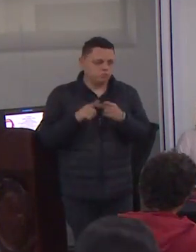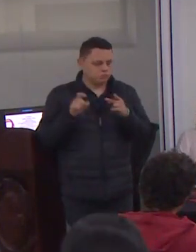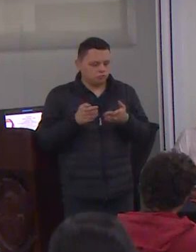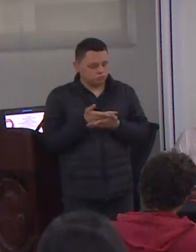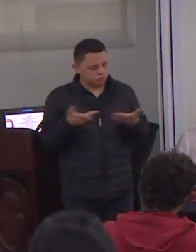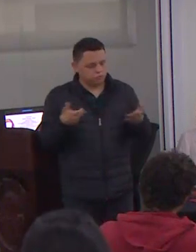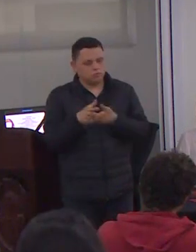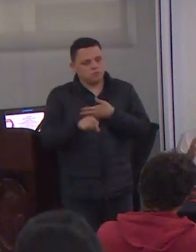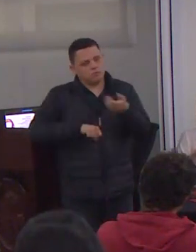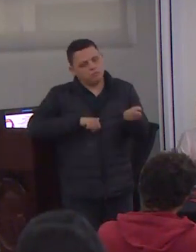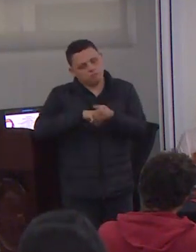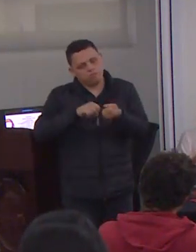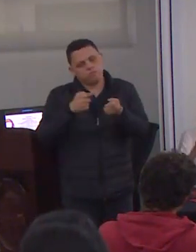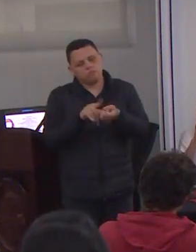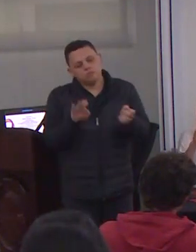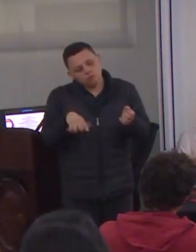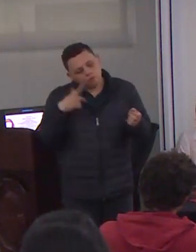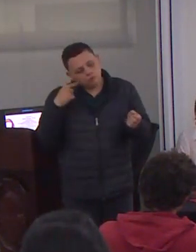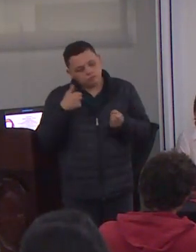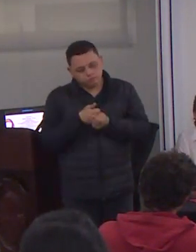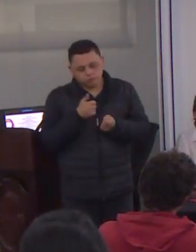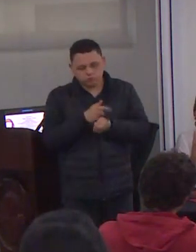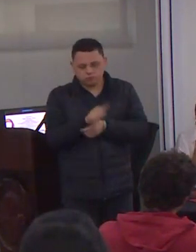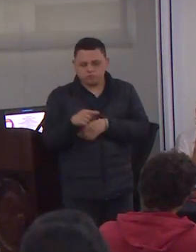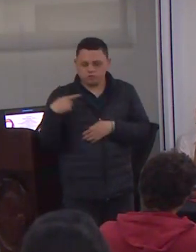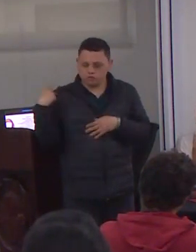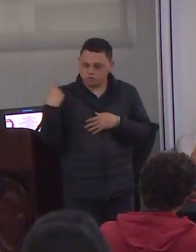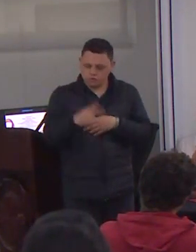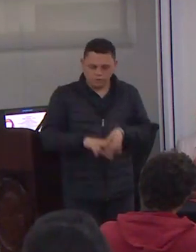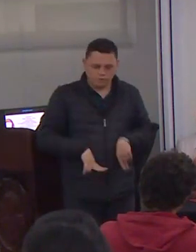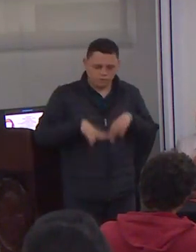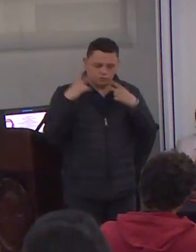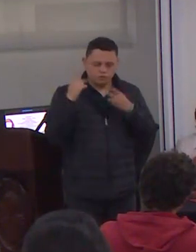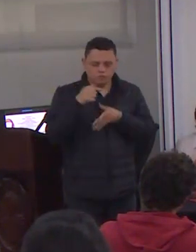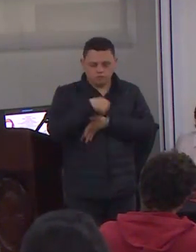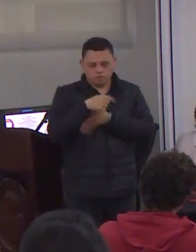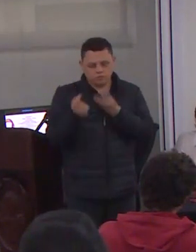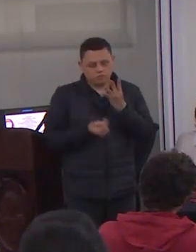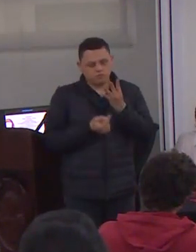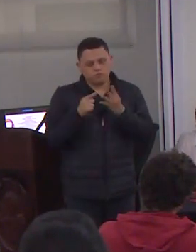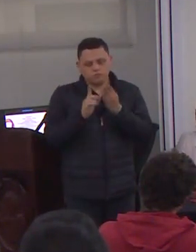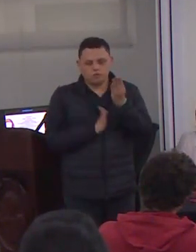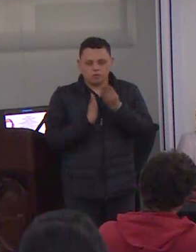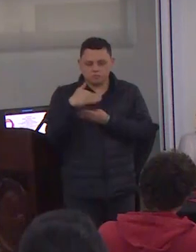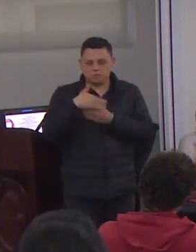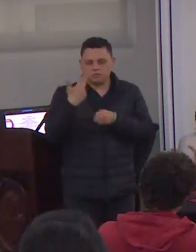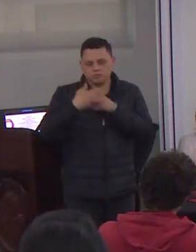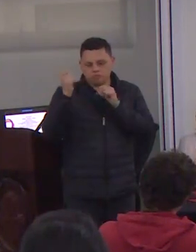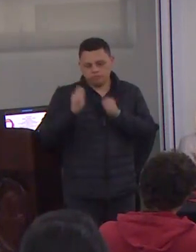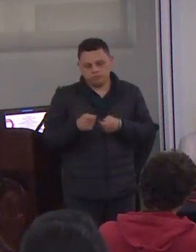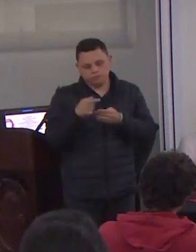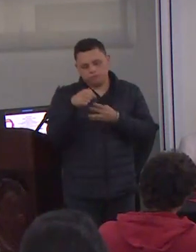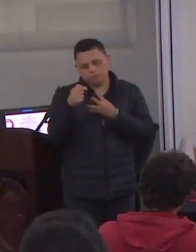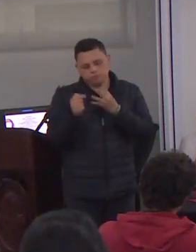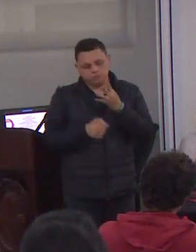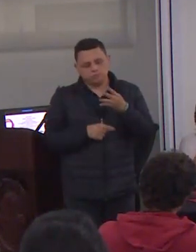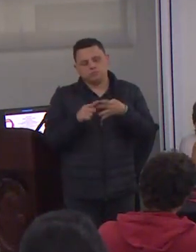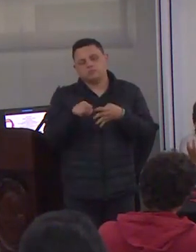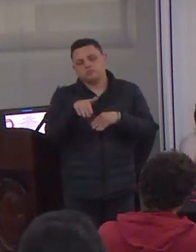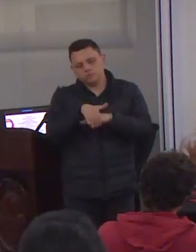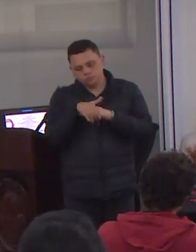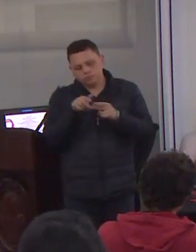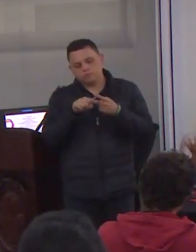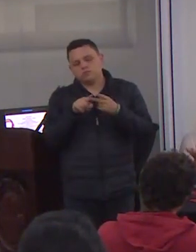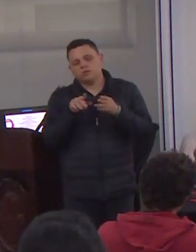necesidades de apoyo digamos y de trayectorias individuales en cuatro áreas que ellos llaman áreas transversales estamos hablando de inglés estamos